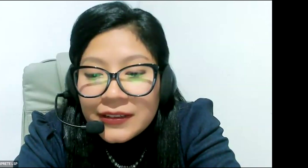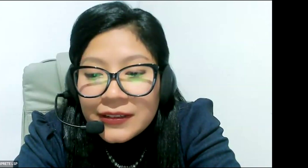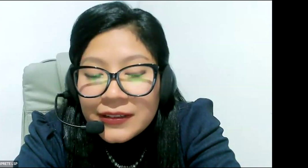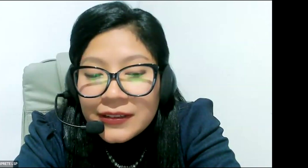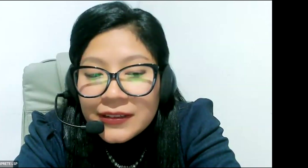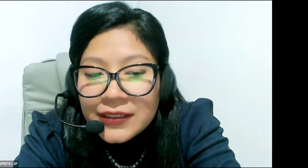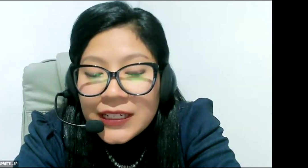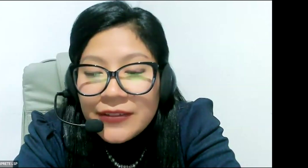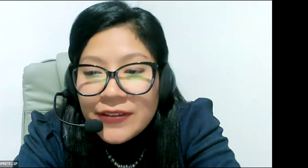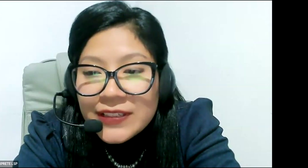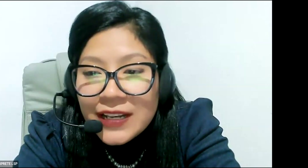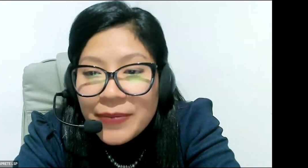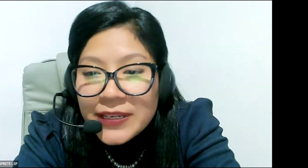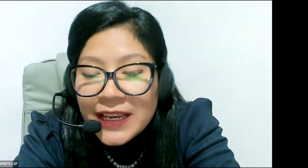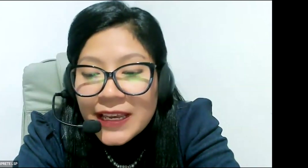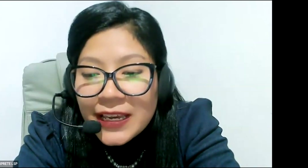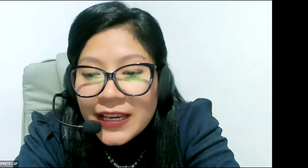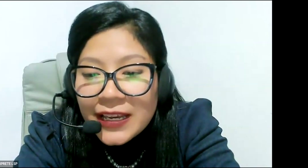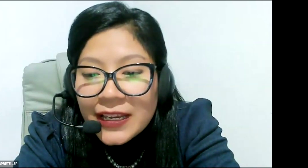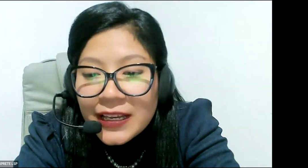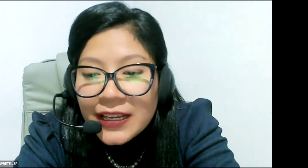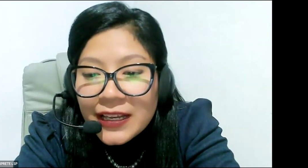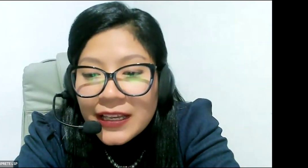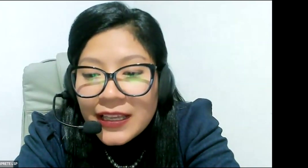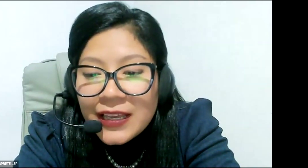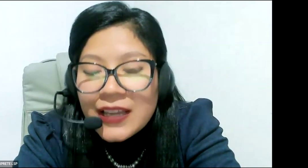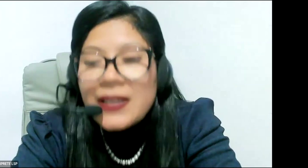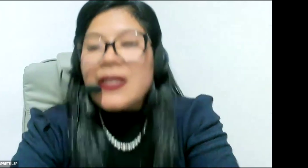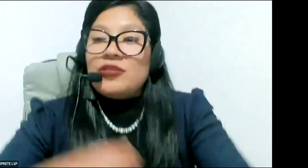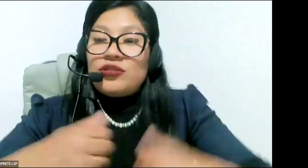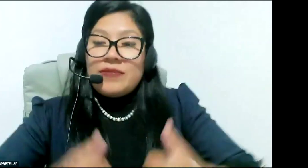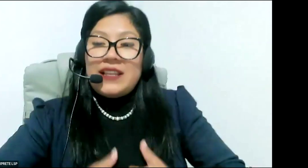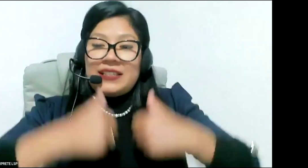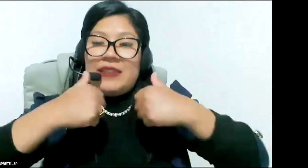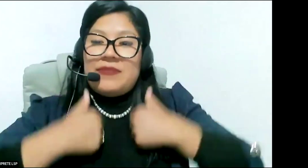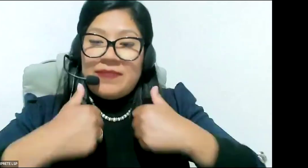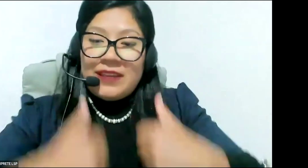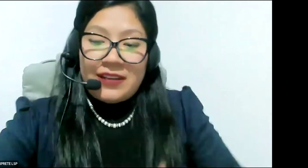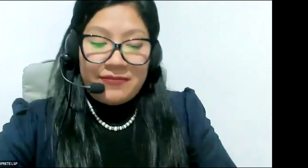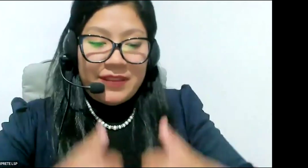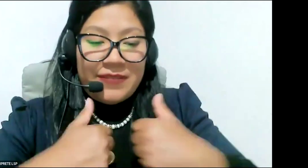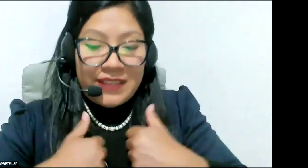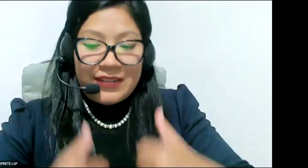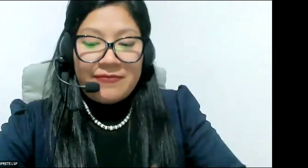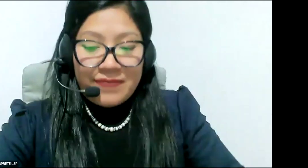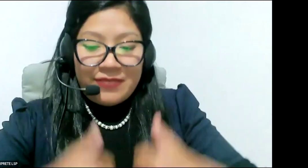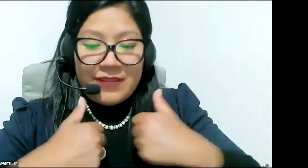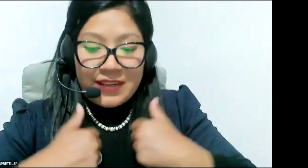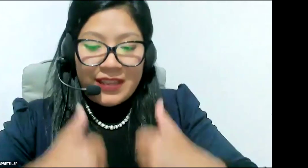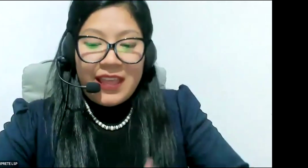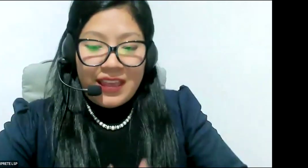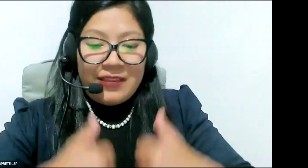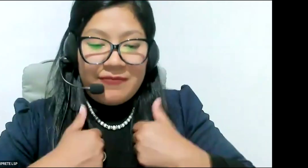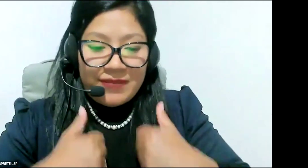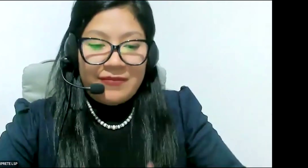piurana y vives en lambayeque ajá No te olvides la seña vivir vivir